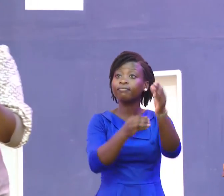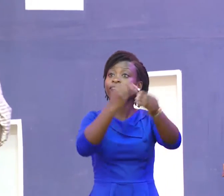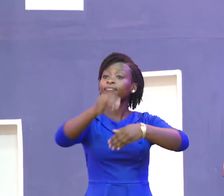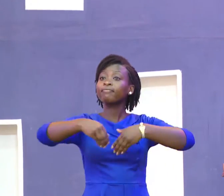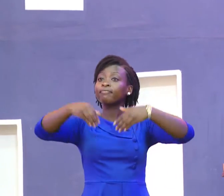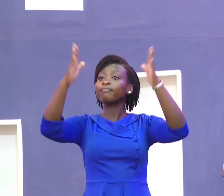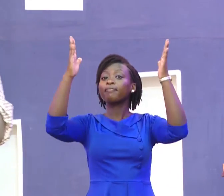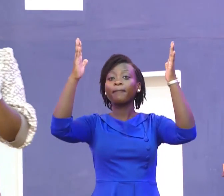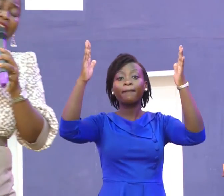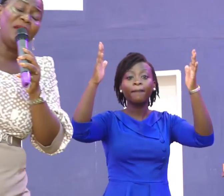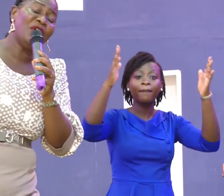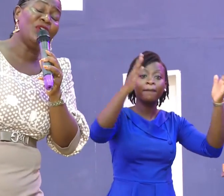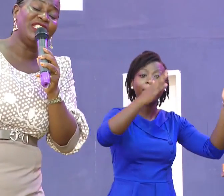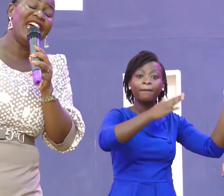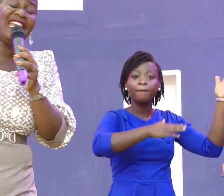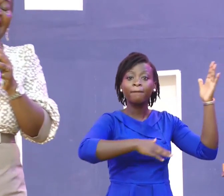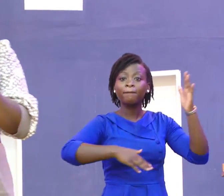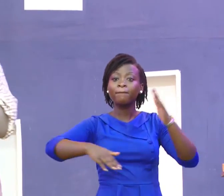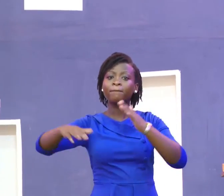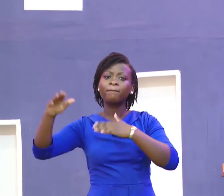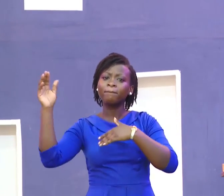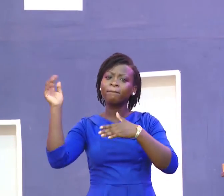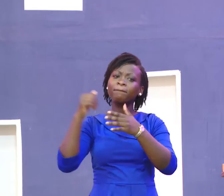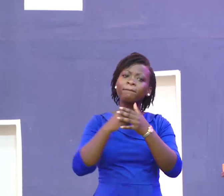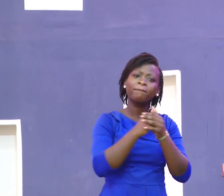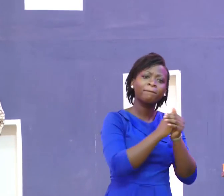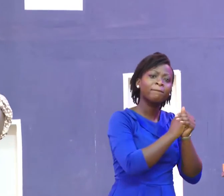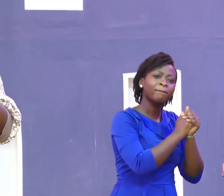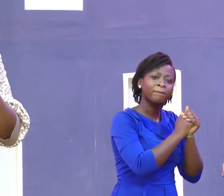Alleluia, oli munene.